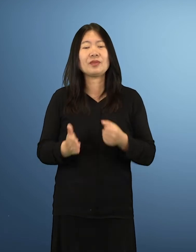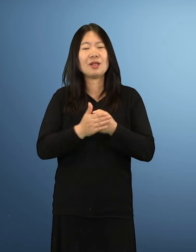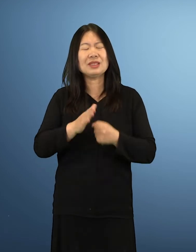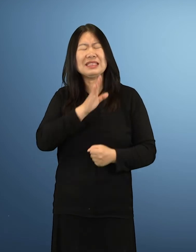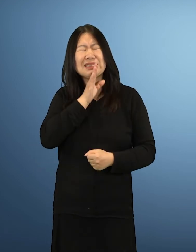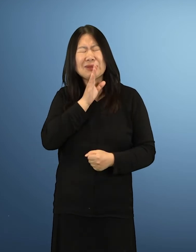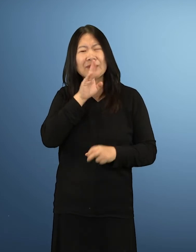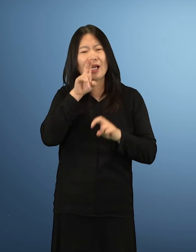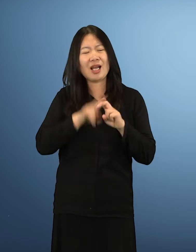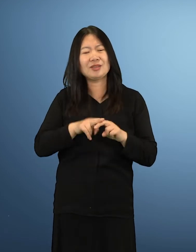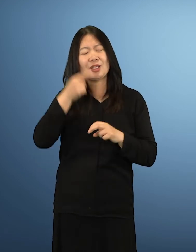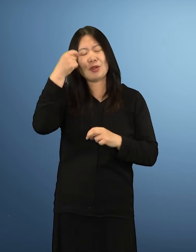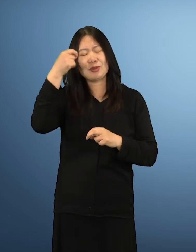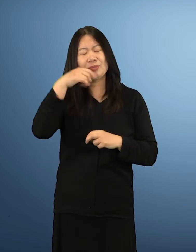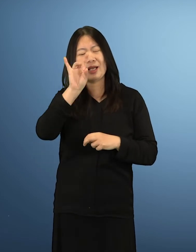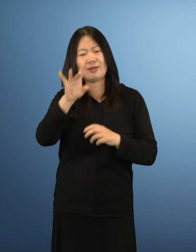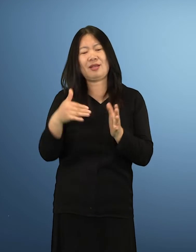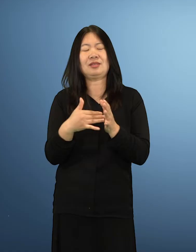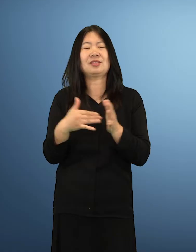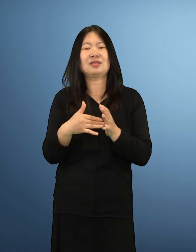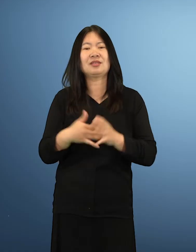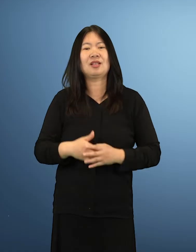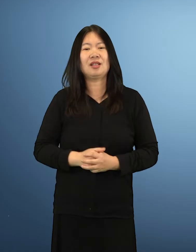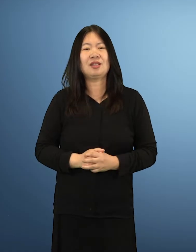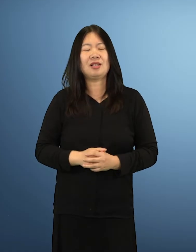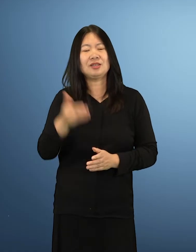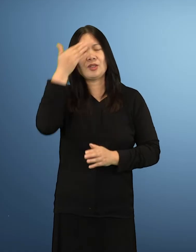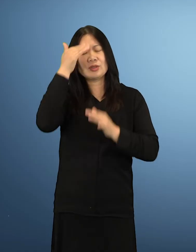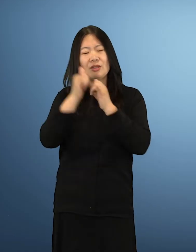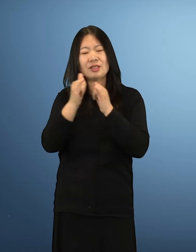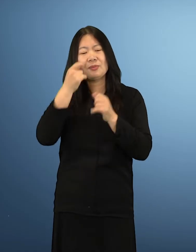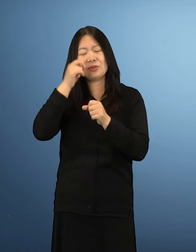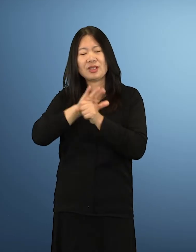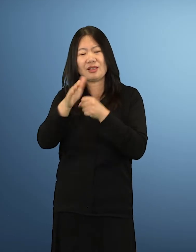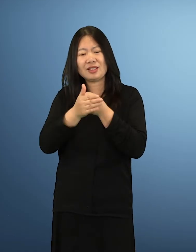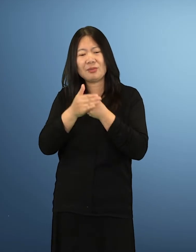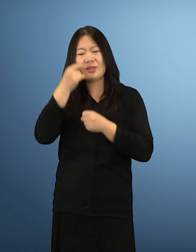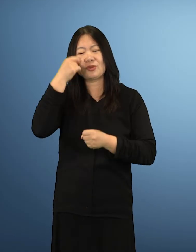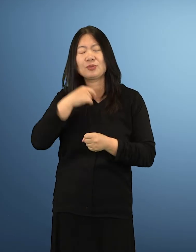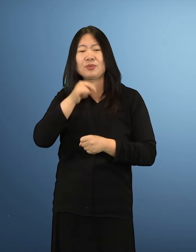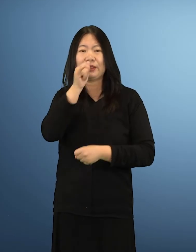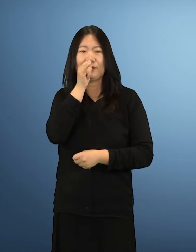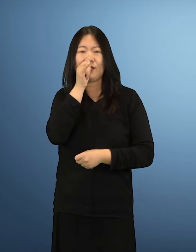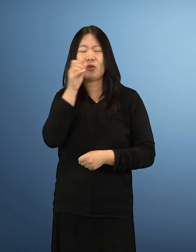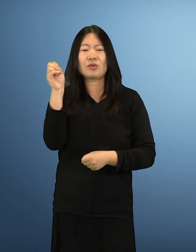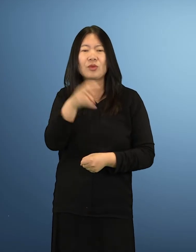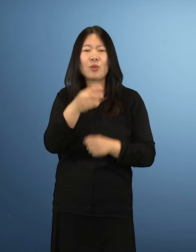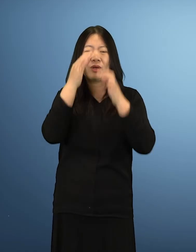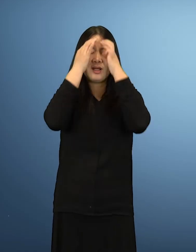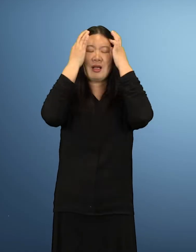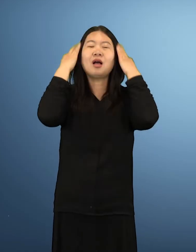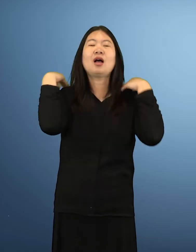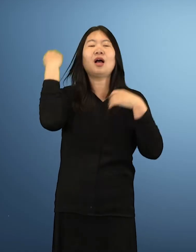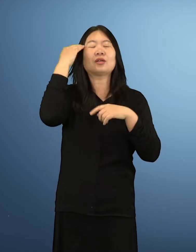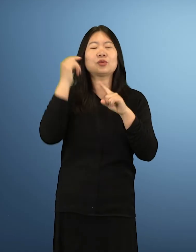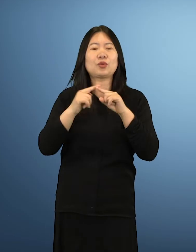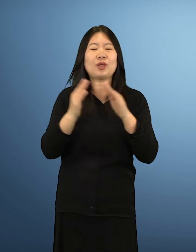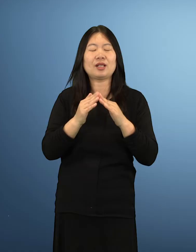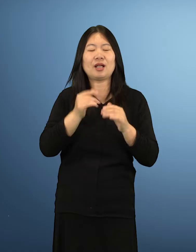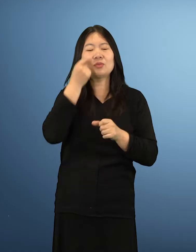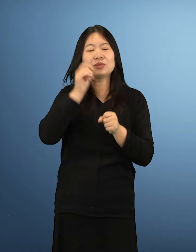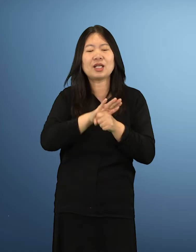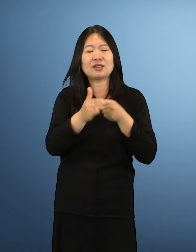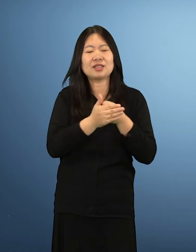정말 앉으니까 눈물밖에 안 나와요. 청년들이 딱해서 눈물이 나고, 한국교회가 딱해서